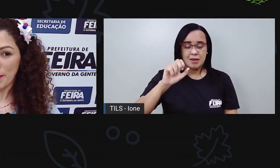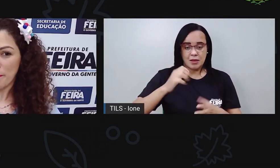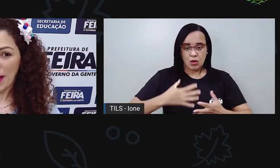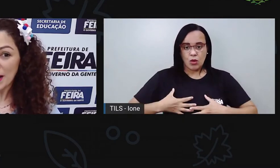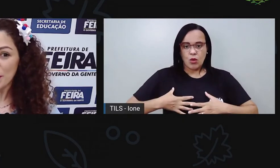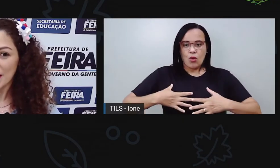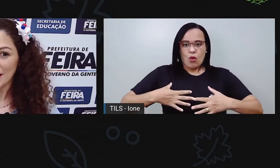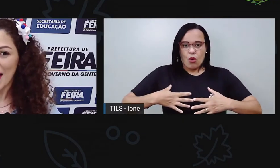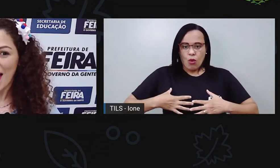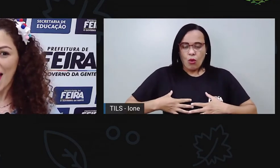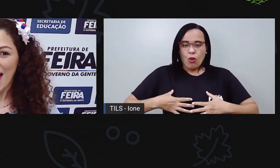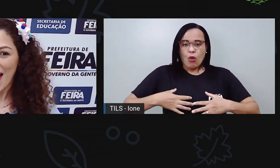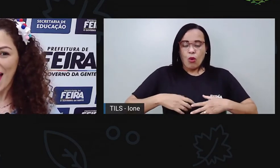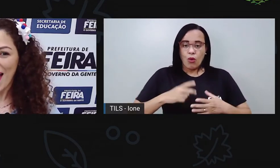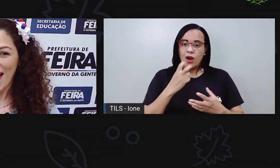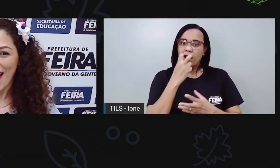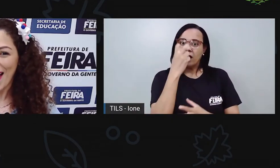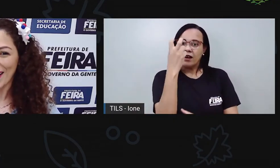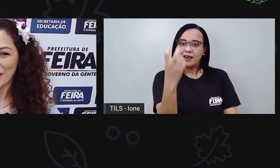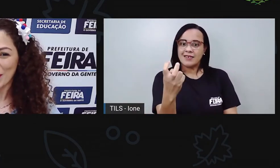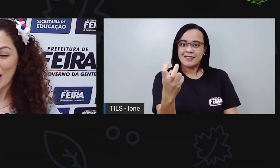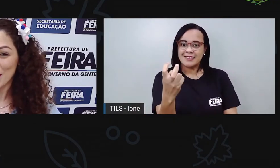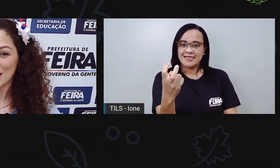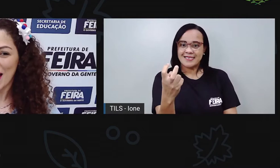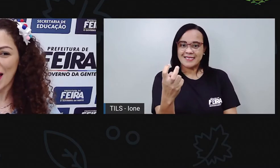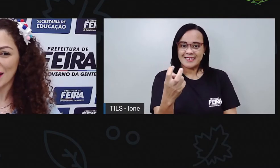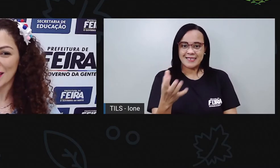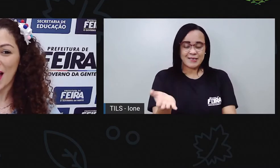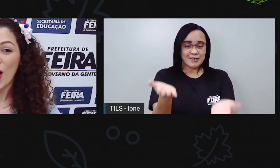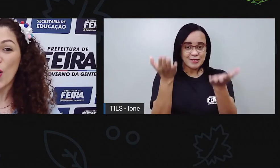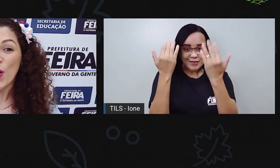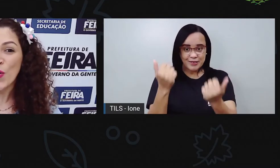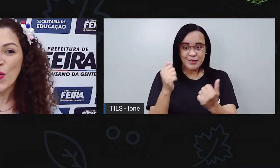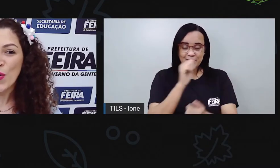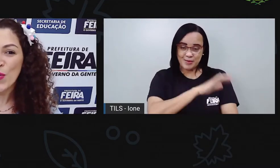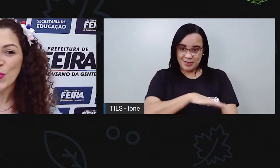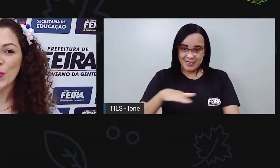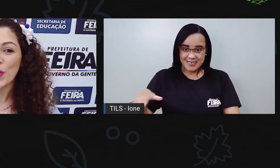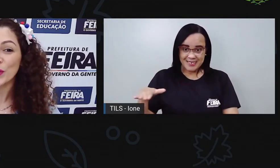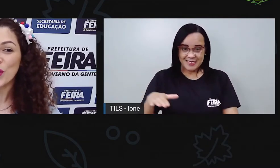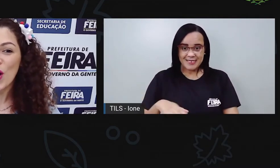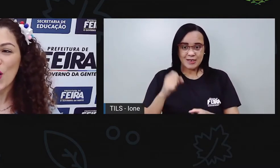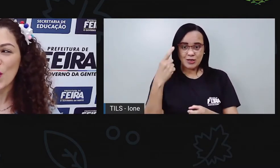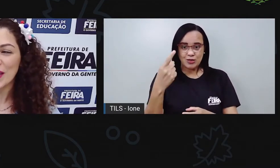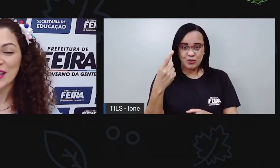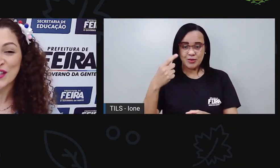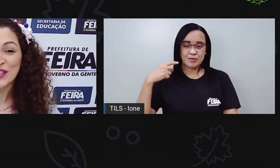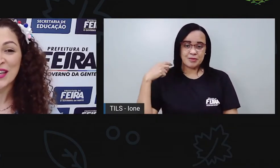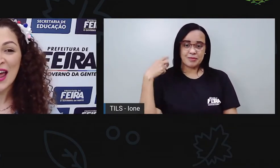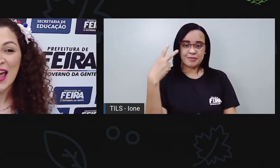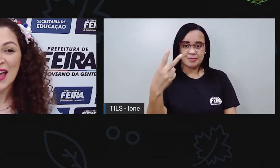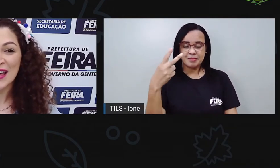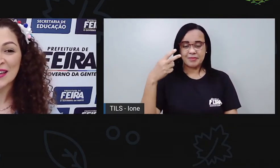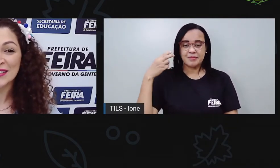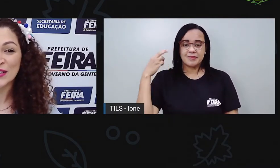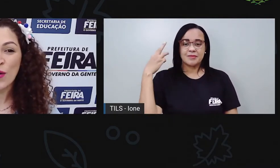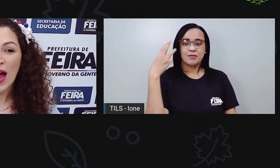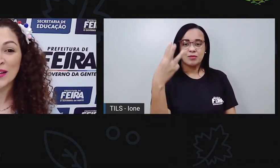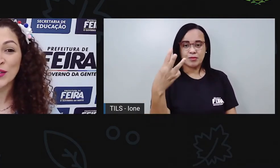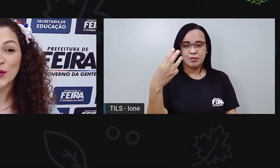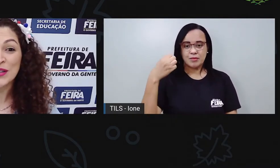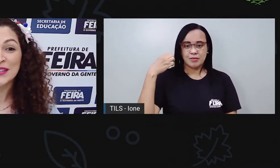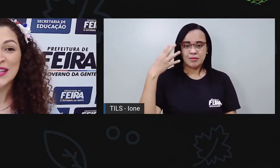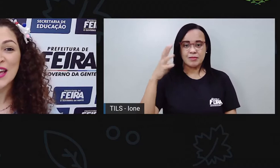e prepara para gritar. Vamos lá, meninada. 1, 2, 3,